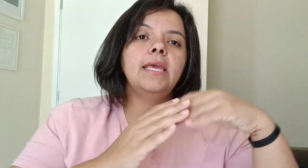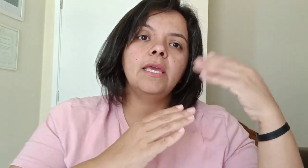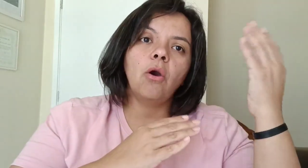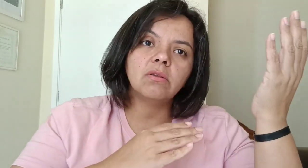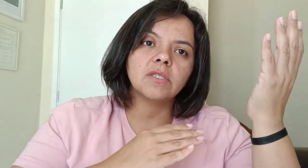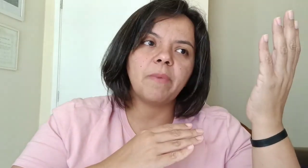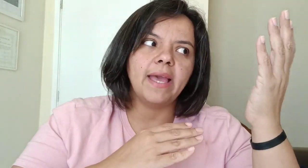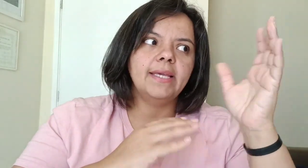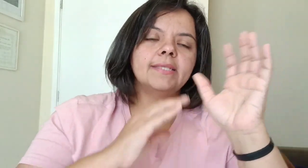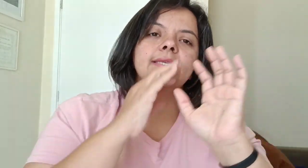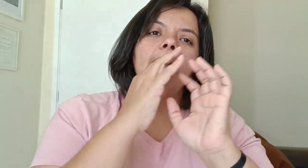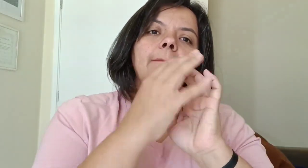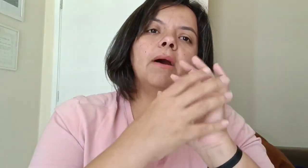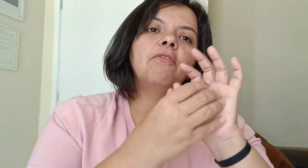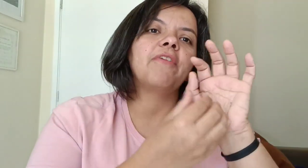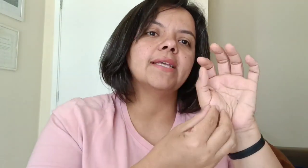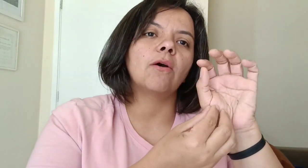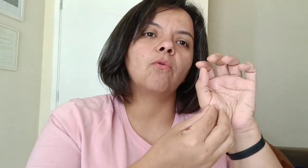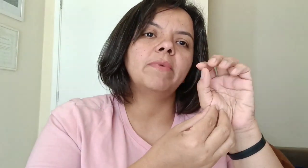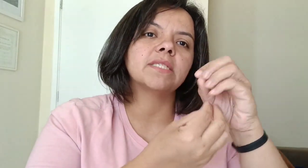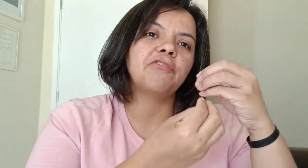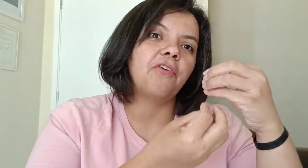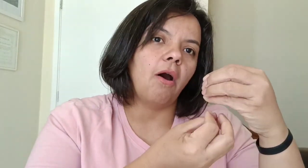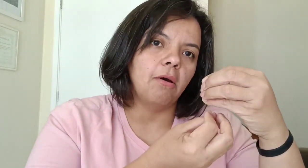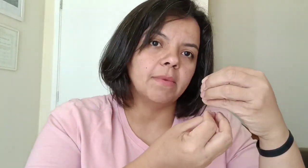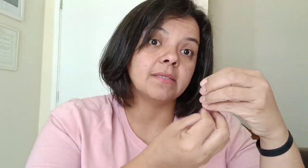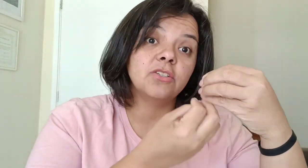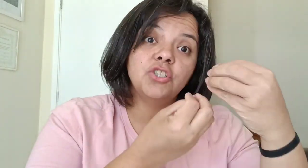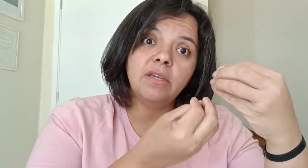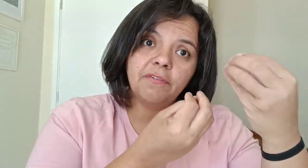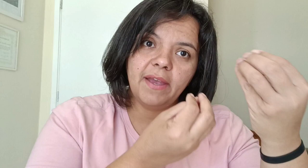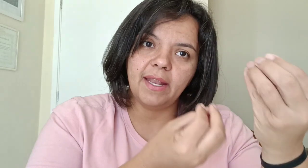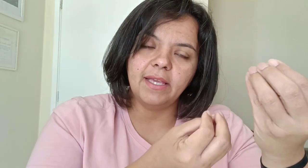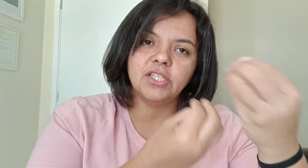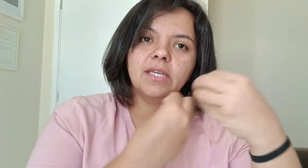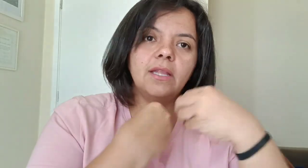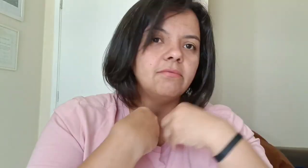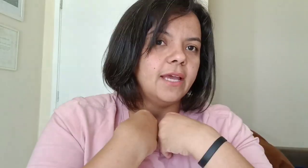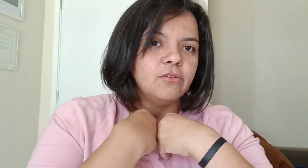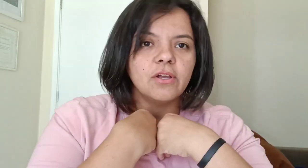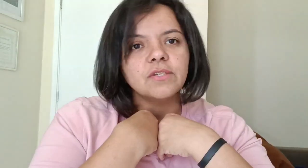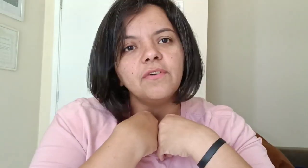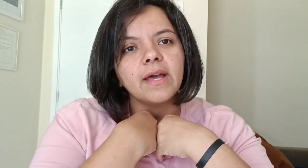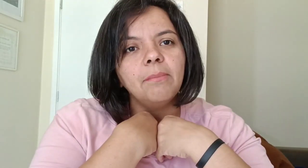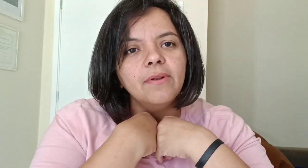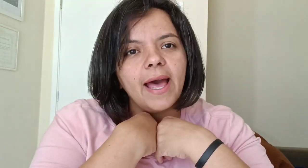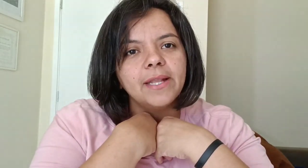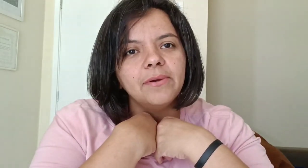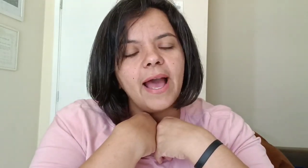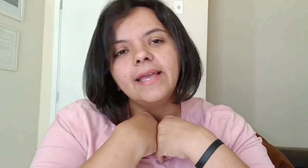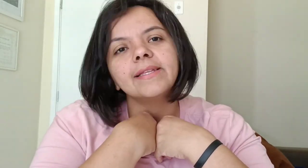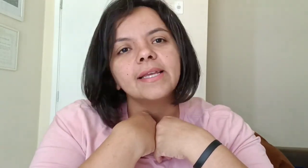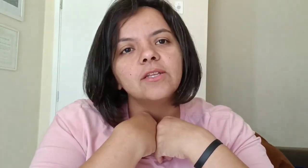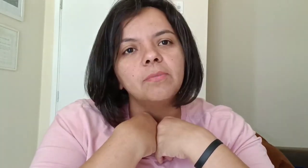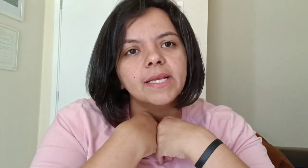em outros países a mão faz algumas formas diferentes que não tem no nosso vocabulário ainda aqui do